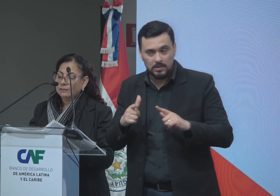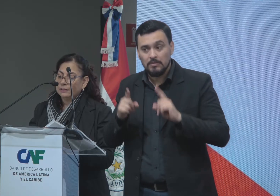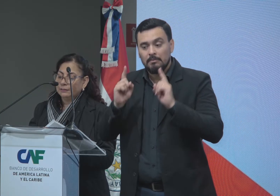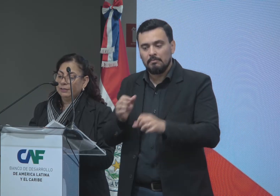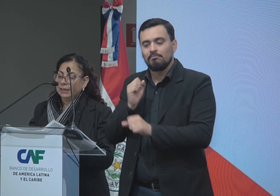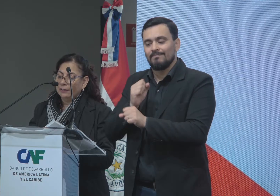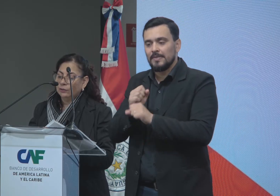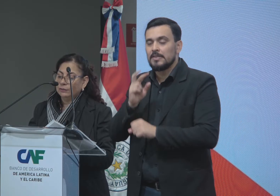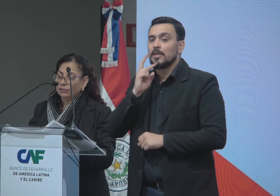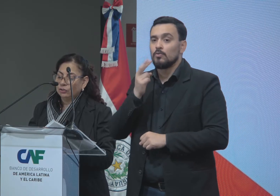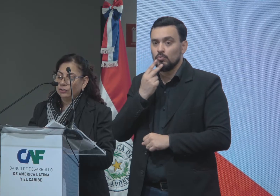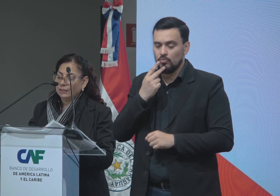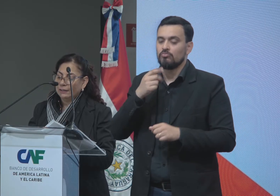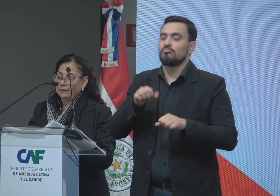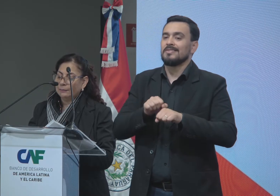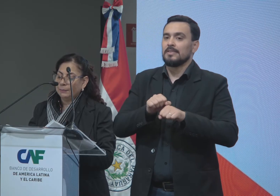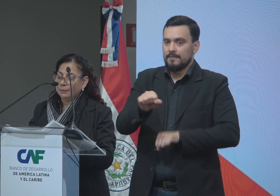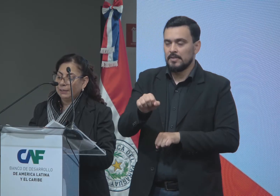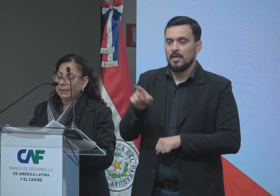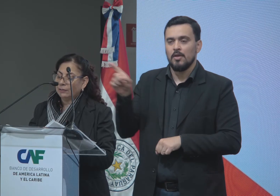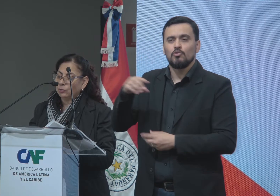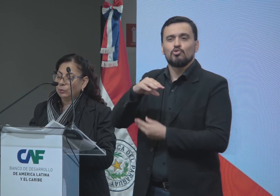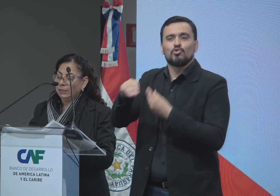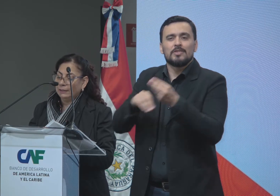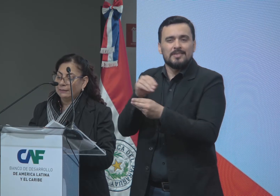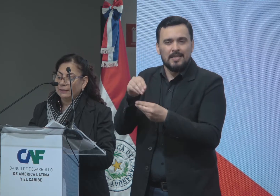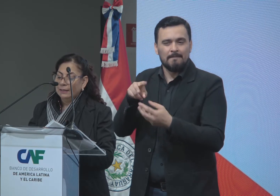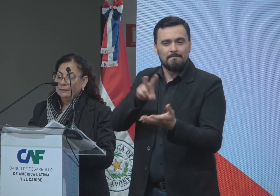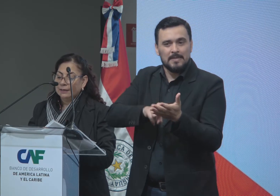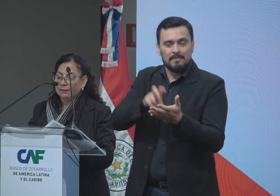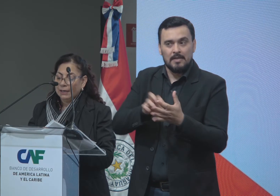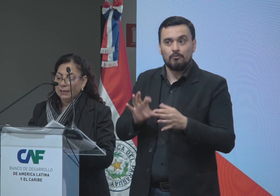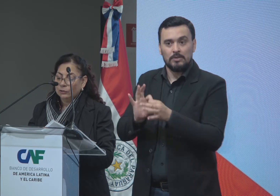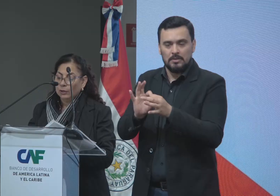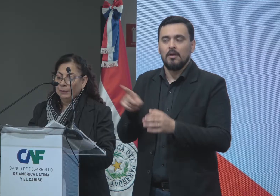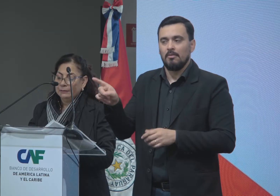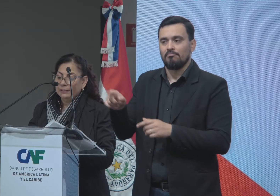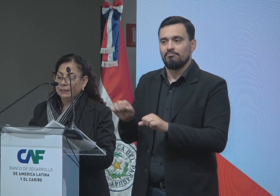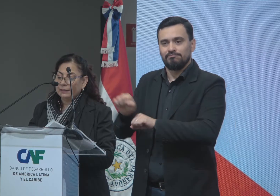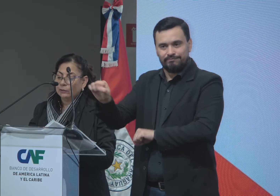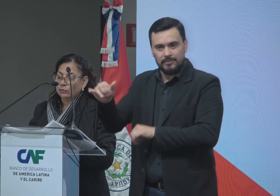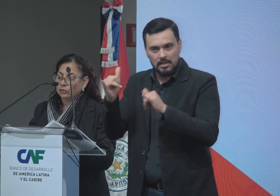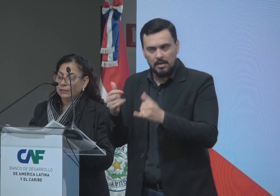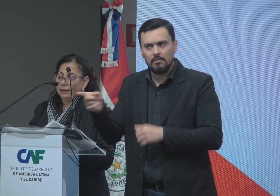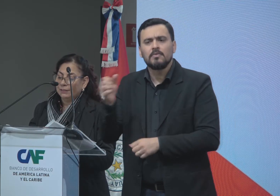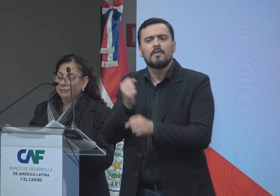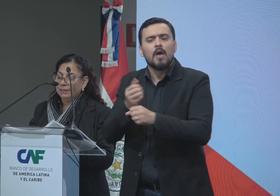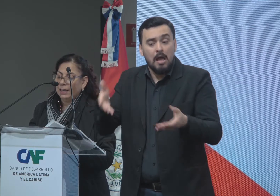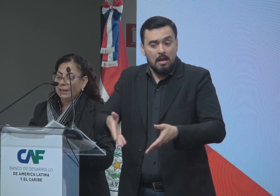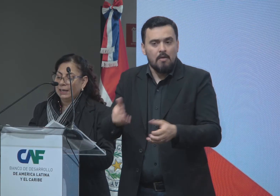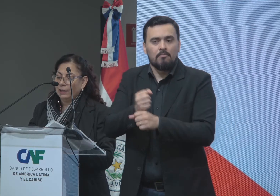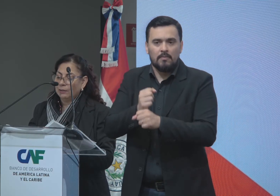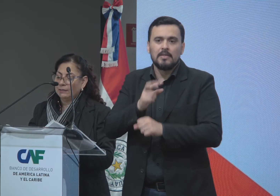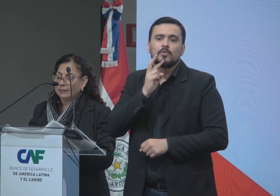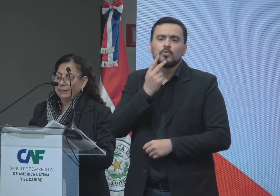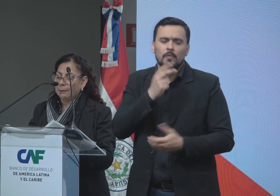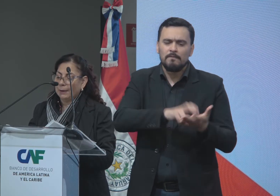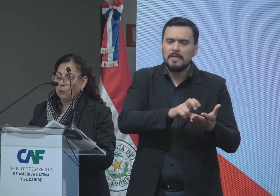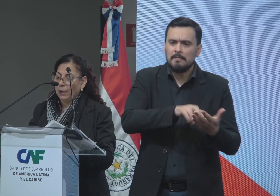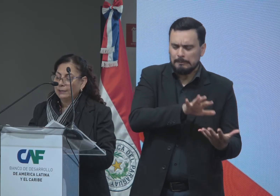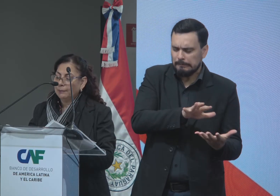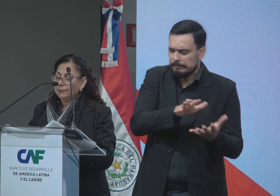traductor certificado de Sociedades Bíblicas Unidas. Trabaja actualmente en la traducción de la Biblia a la lengua de